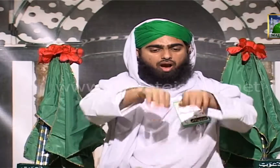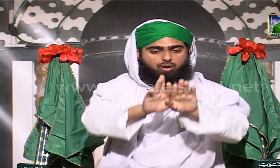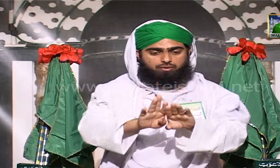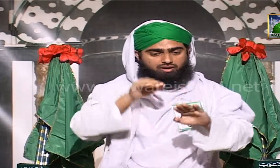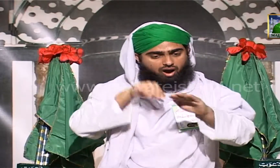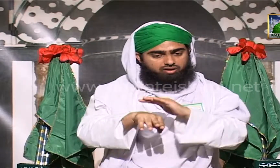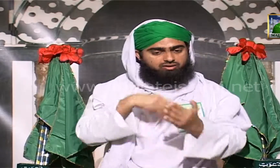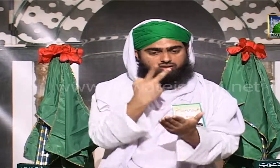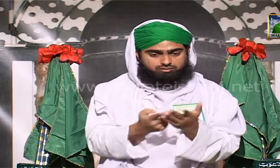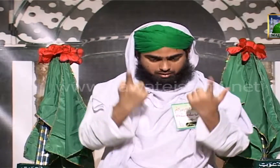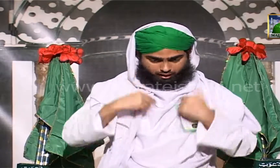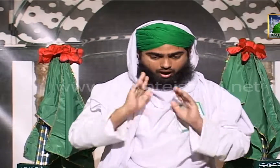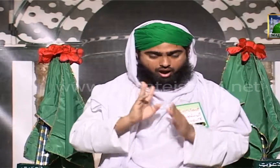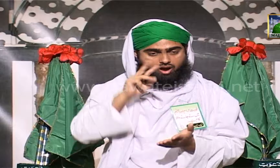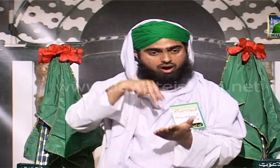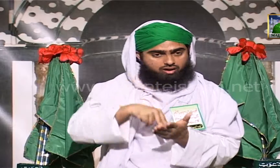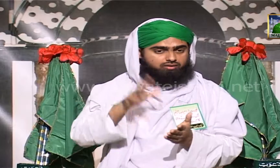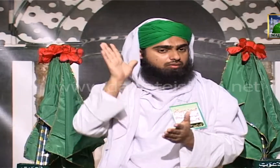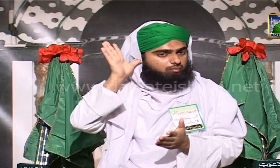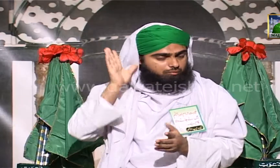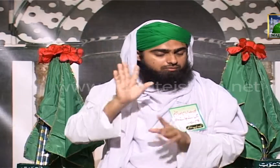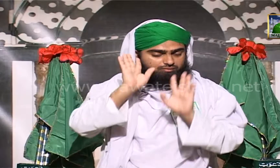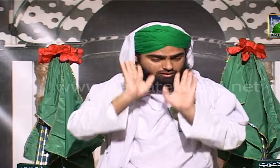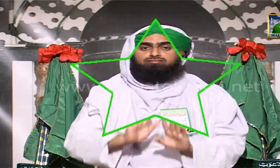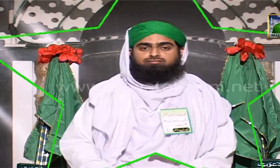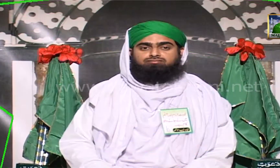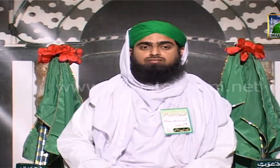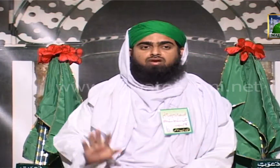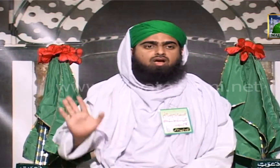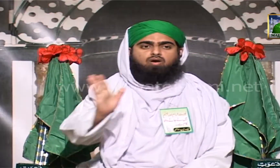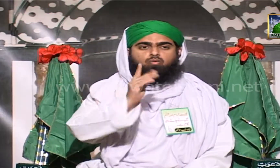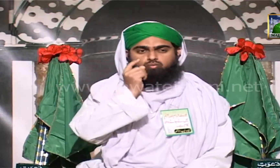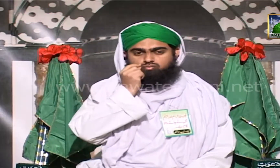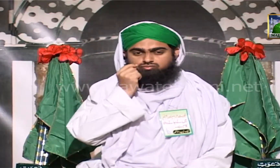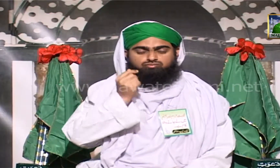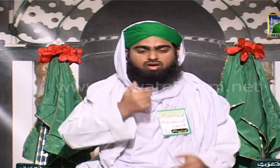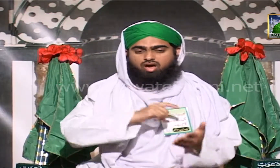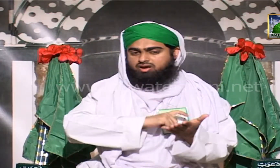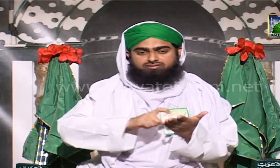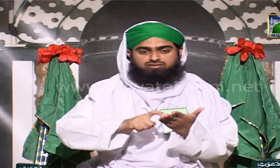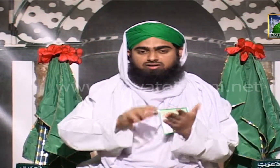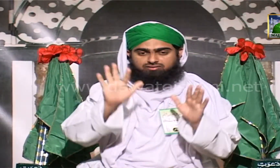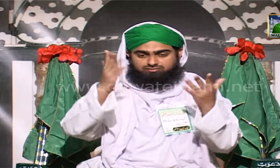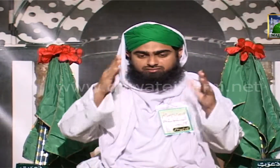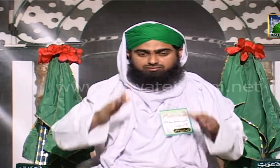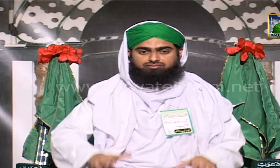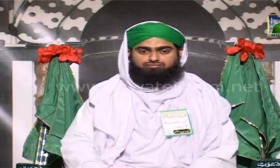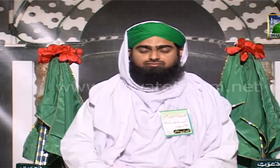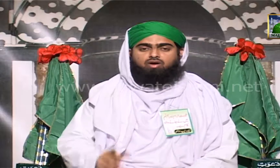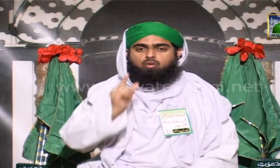ہیں. تو جن کو اجازت ملے وہ الگ بات ہے، لیکن عام آدمی کو اجازت نہیں ملے گی. تو بندہ مرنے کے بعد قبر میں